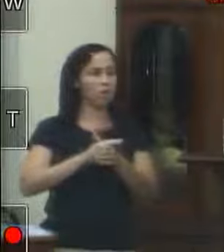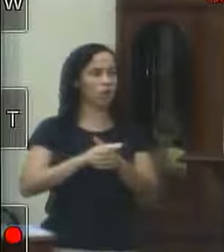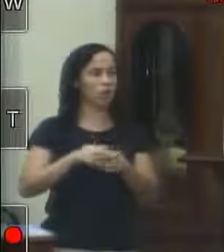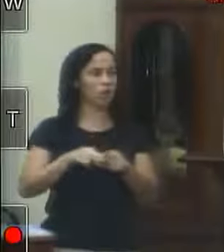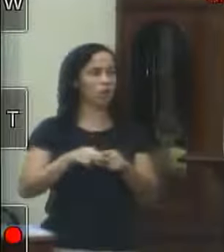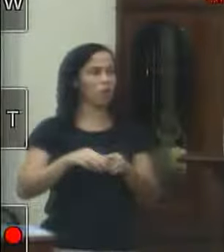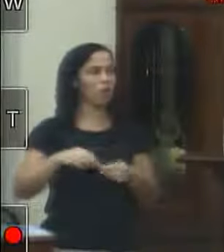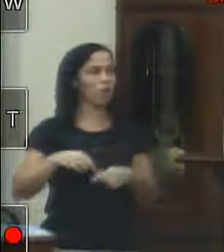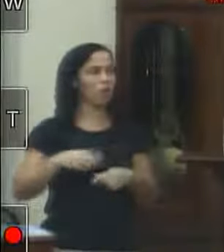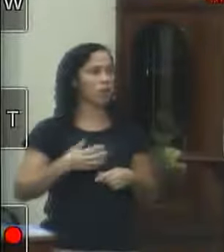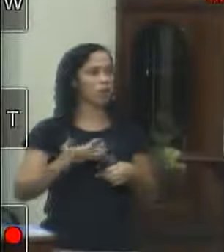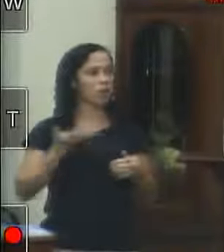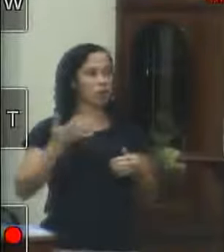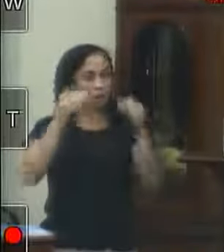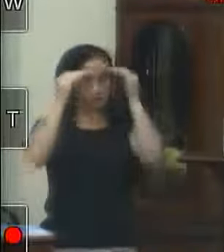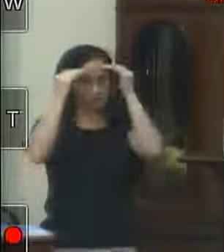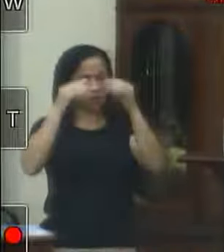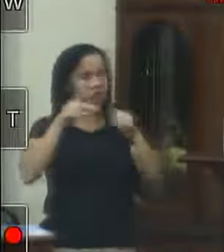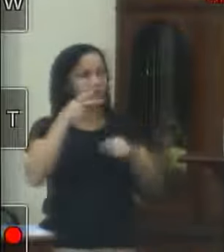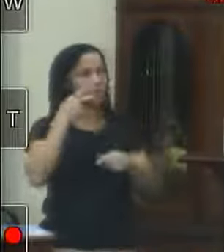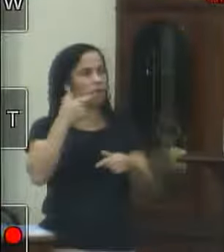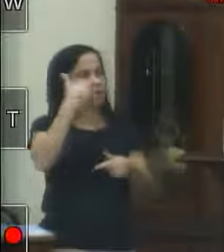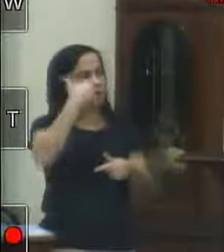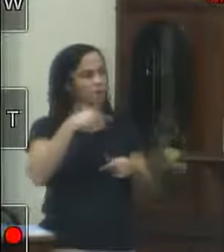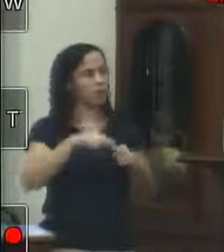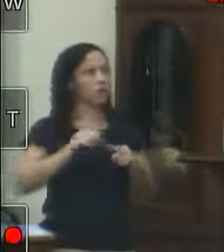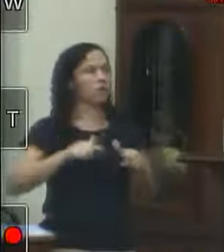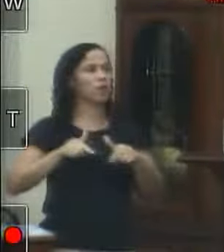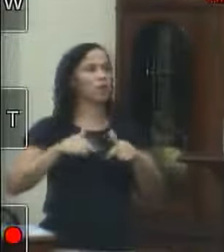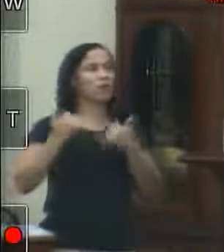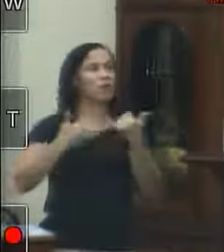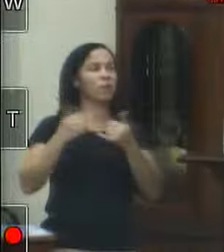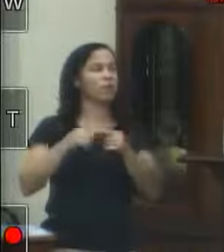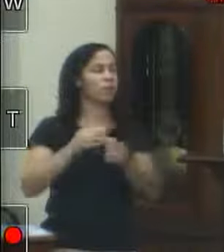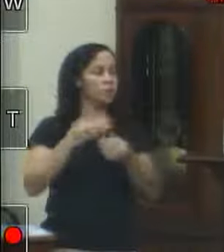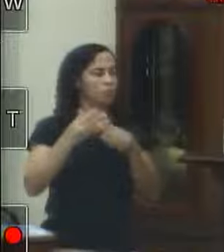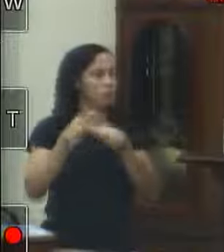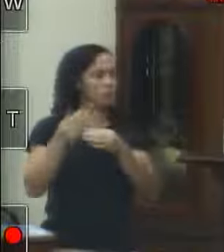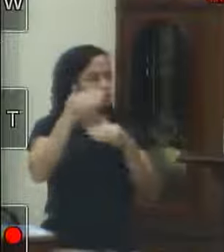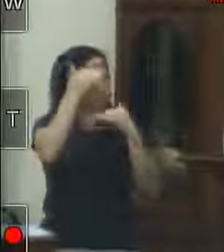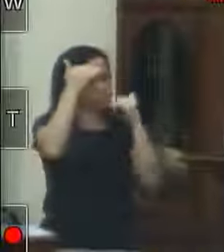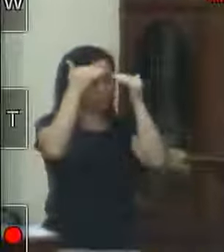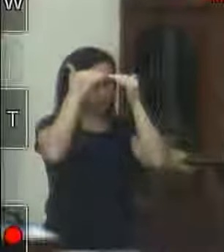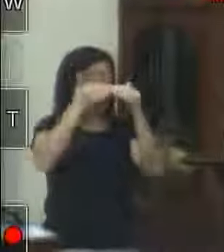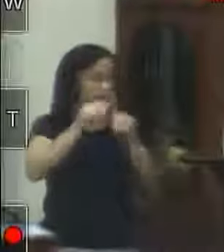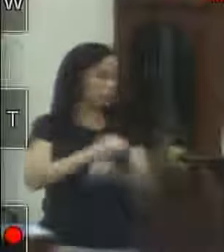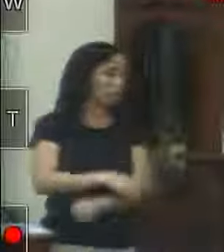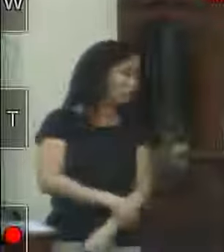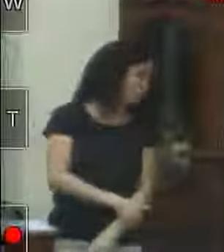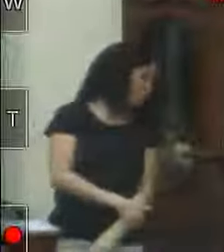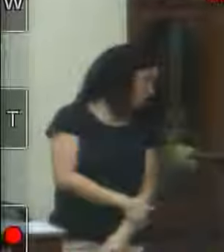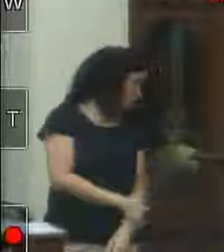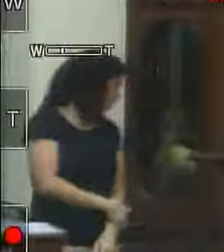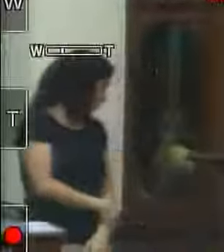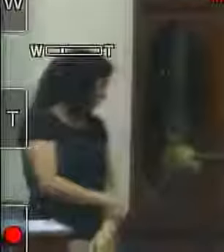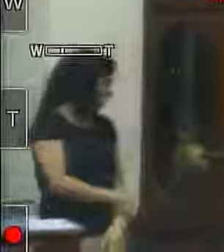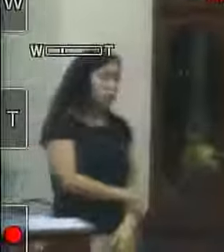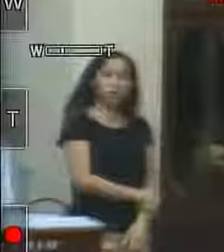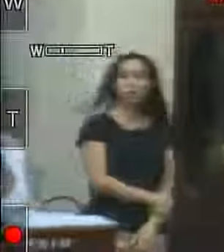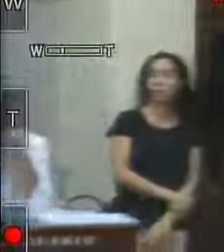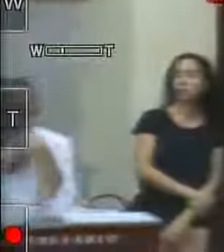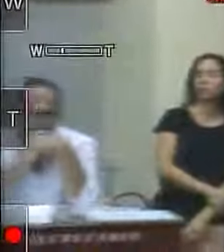entendeu? Então, eu exijo respeito quando falo de mim, porque eu não brinco em serviço. Muito obrigado. Por favor, mais algum questionamento? Não,